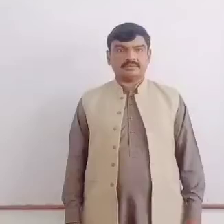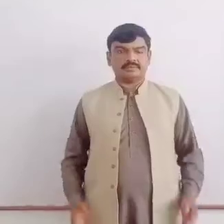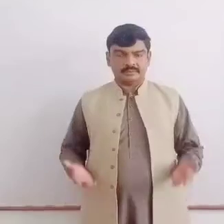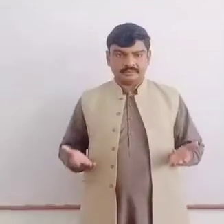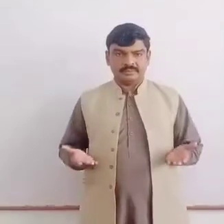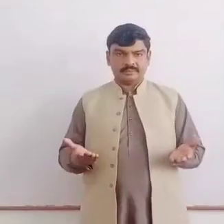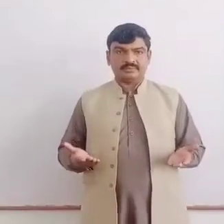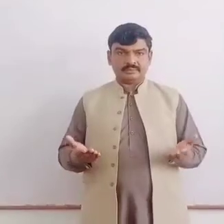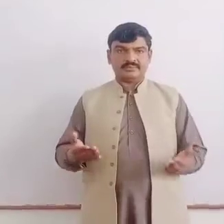हश्र,